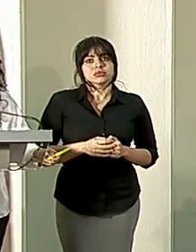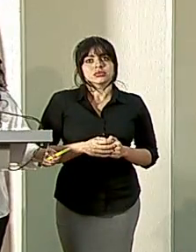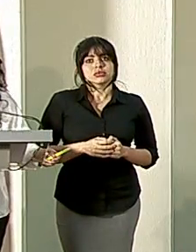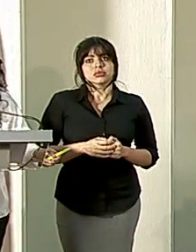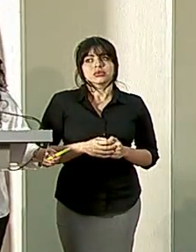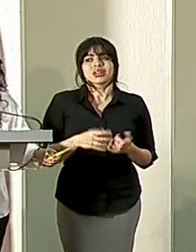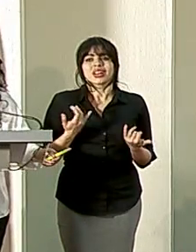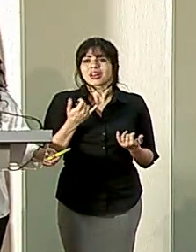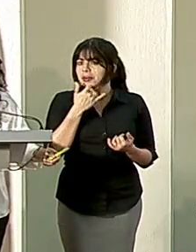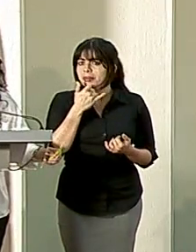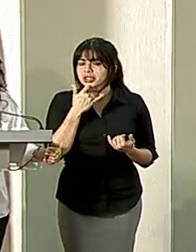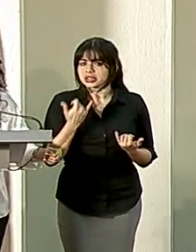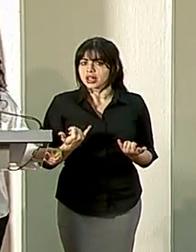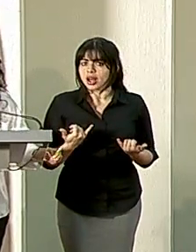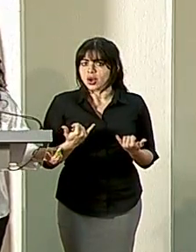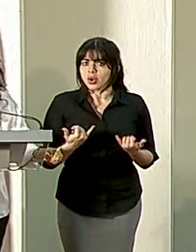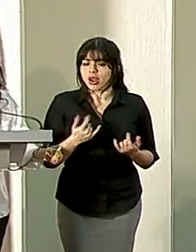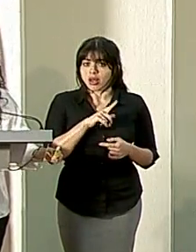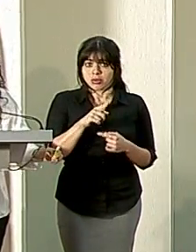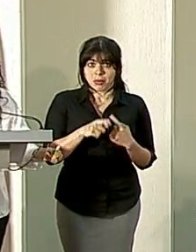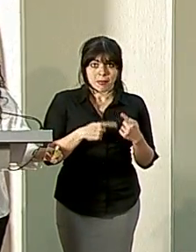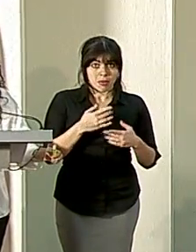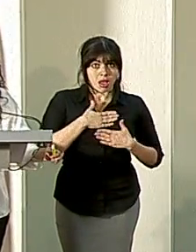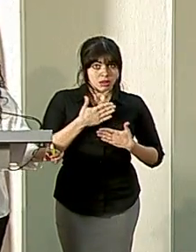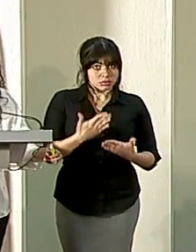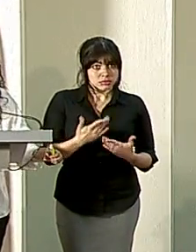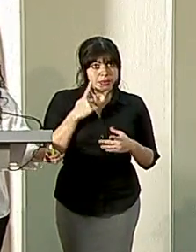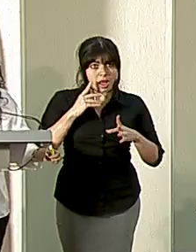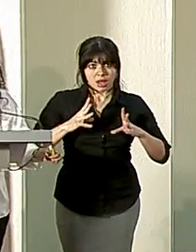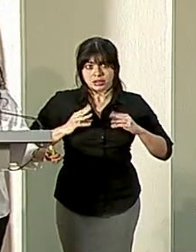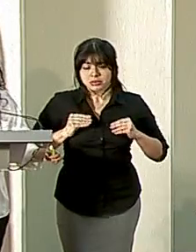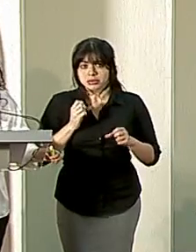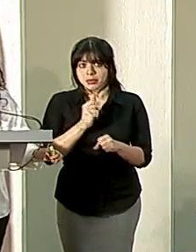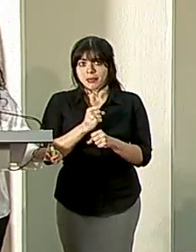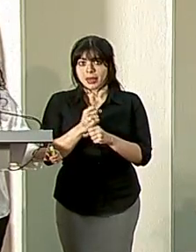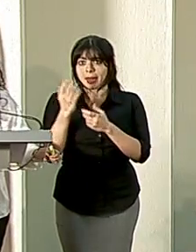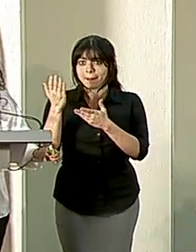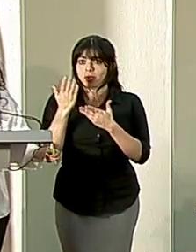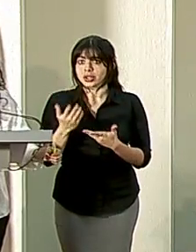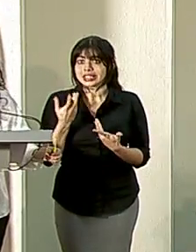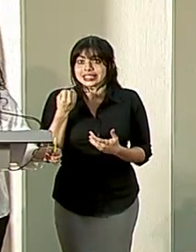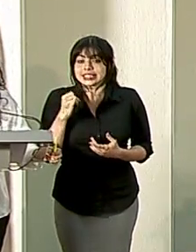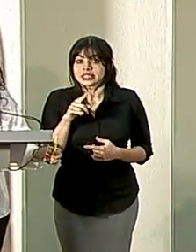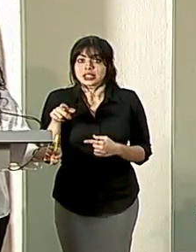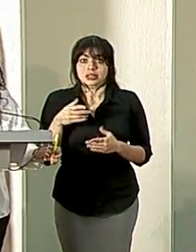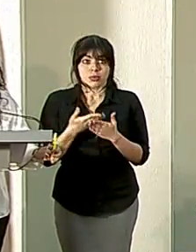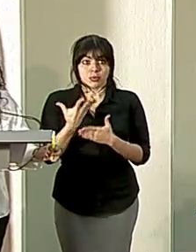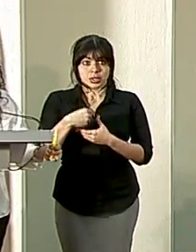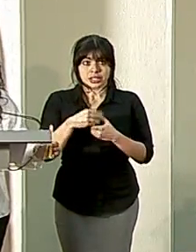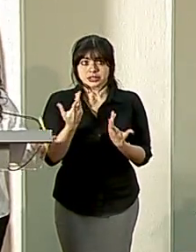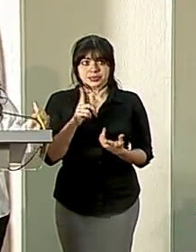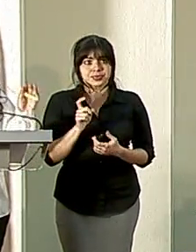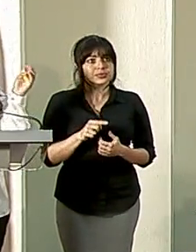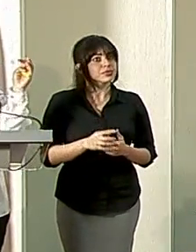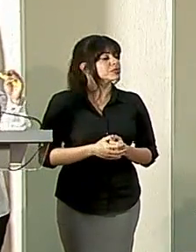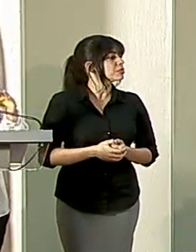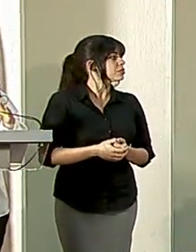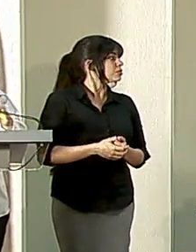¿qué va a pasar ahora? ¿Van ustedes a estar dispuestos a aceptar el tema de importaciones si estuviera en esa propuesta?